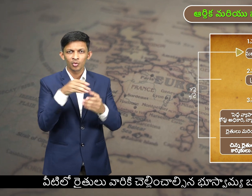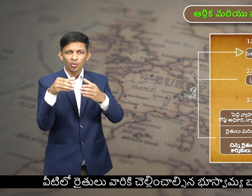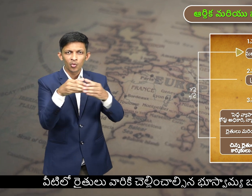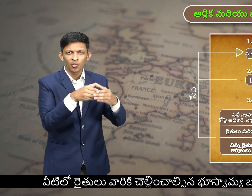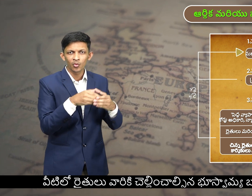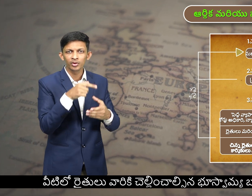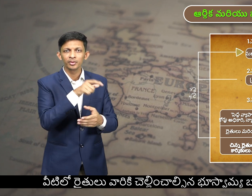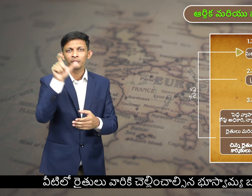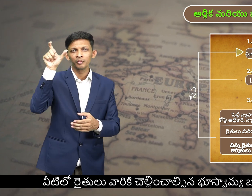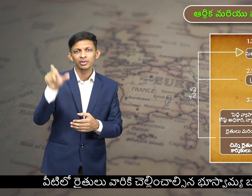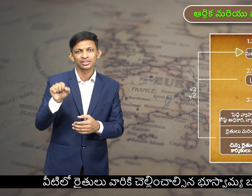ఉన్నాయి.